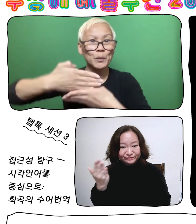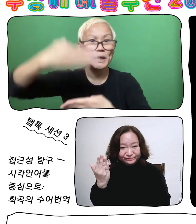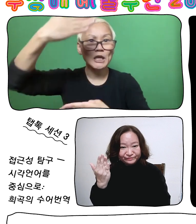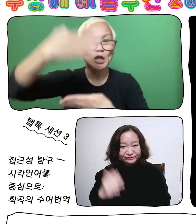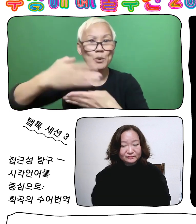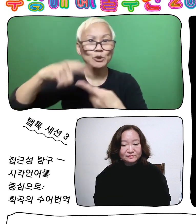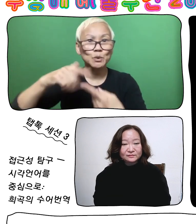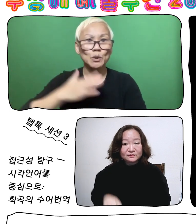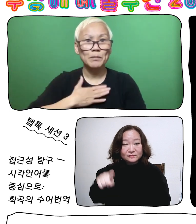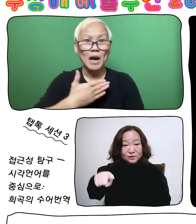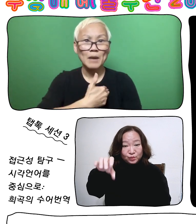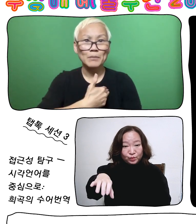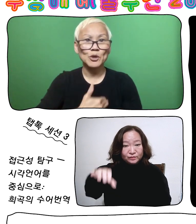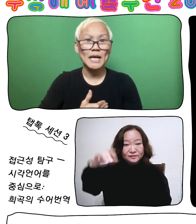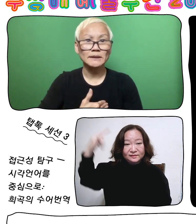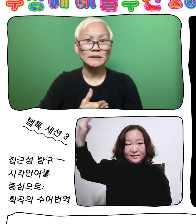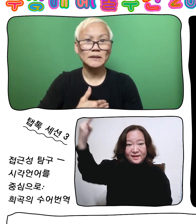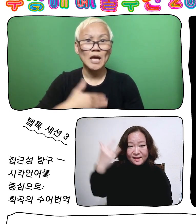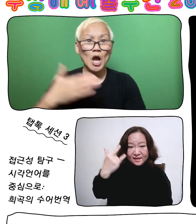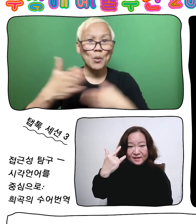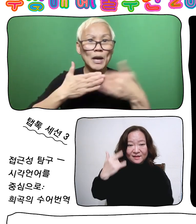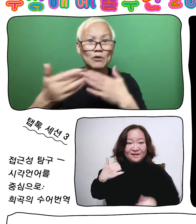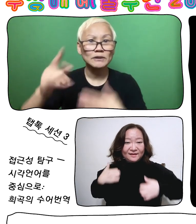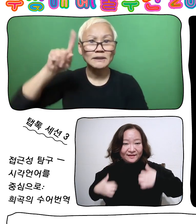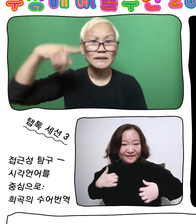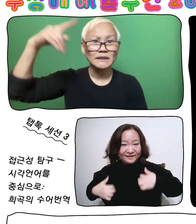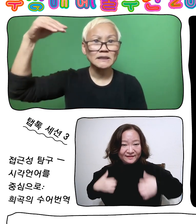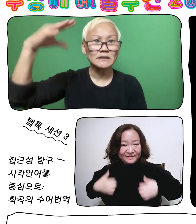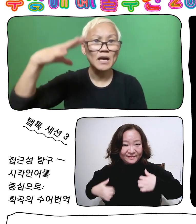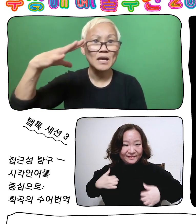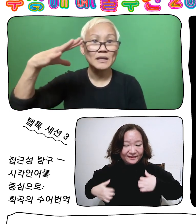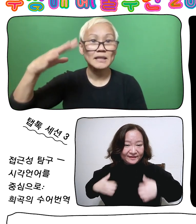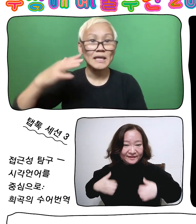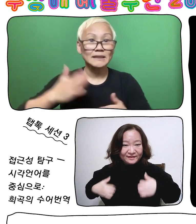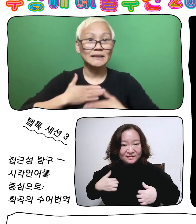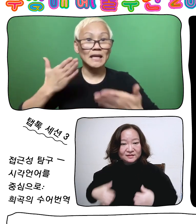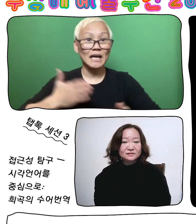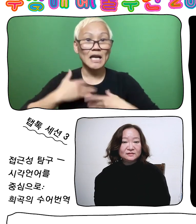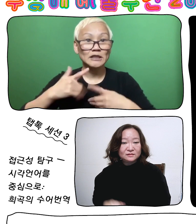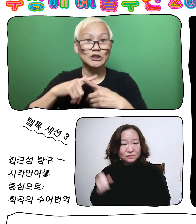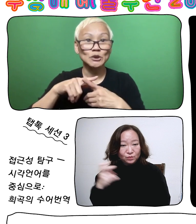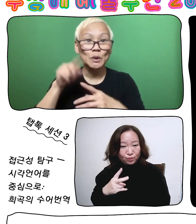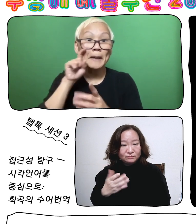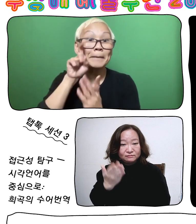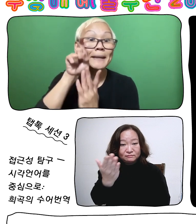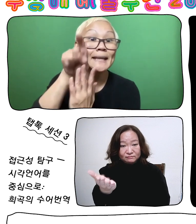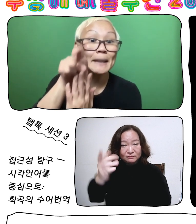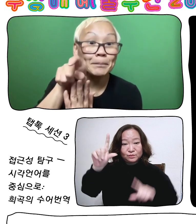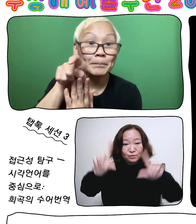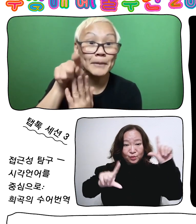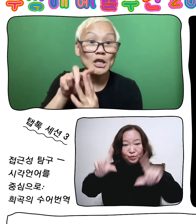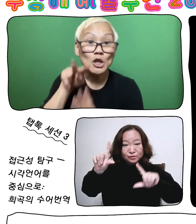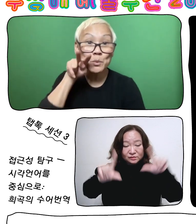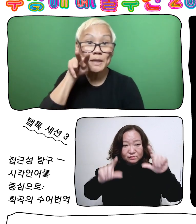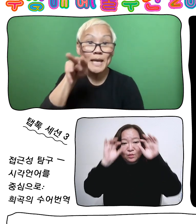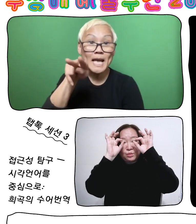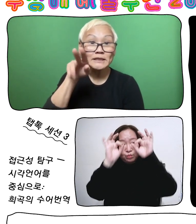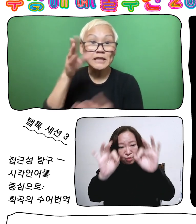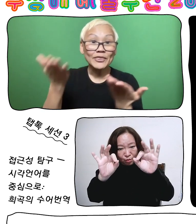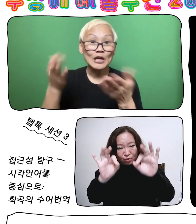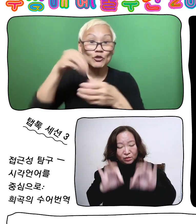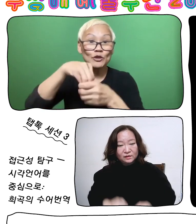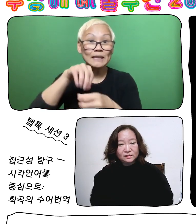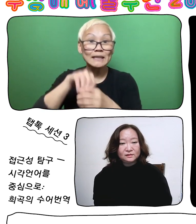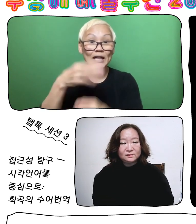내 가슴 속 창문이 되니 그곳으로 태양도 기쁘게 흘끗거리며 당신의 형상을